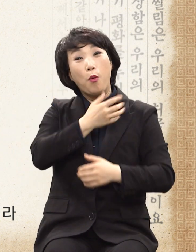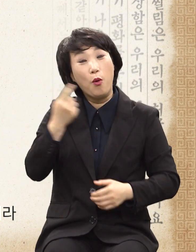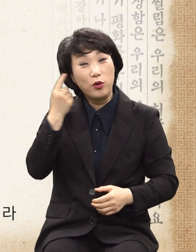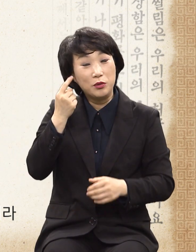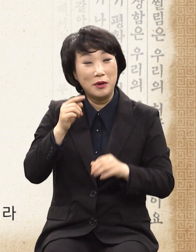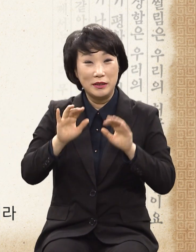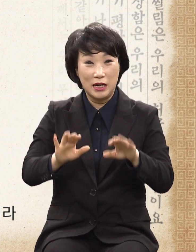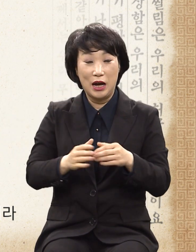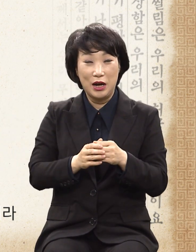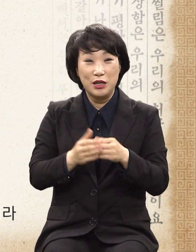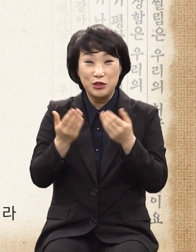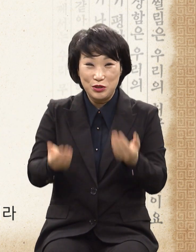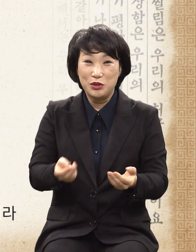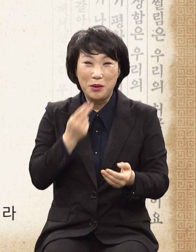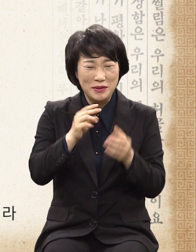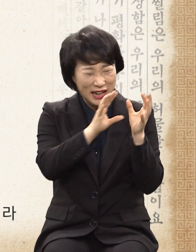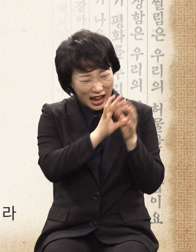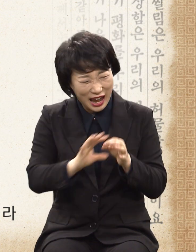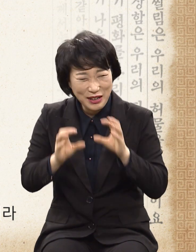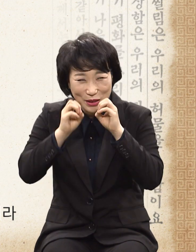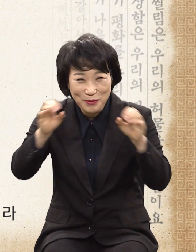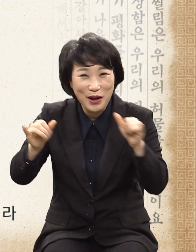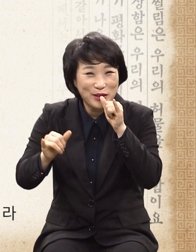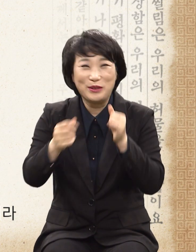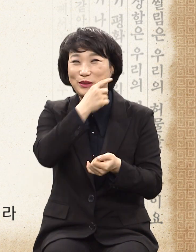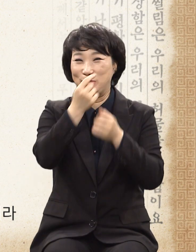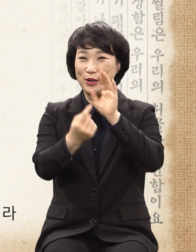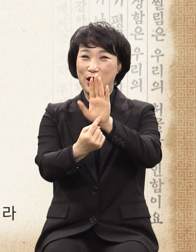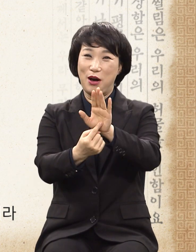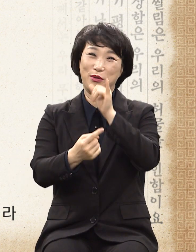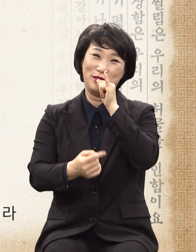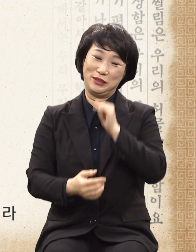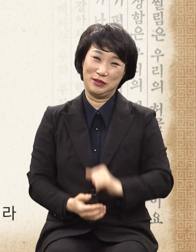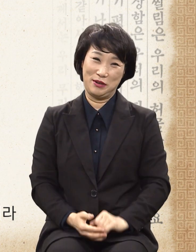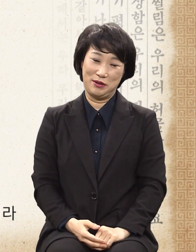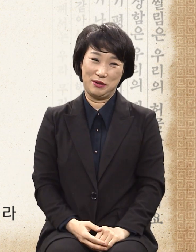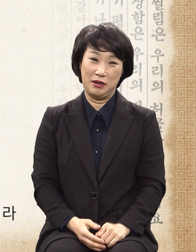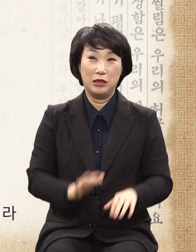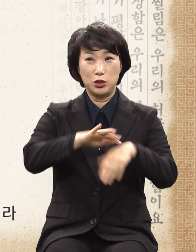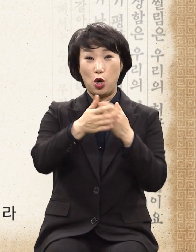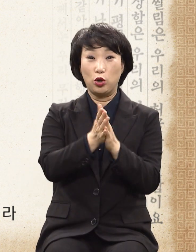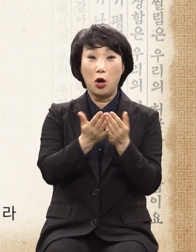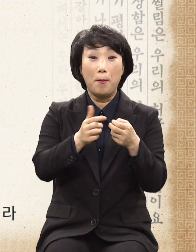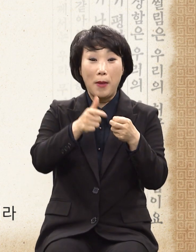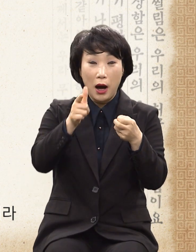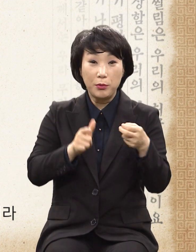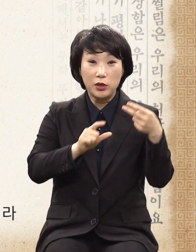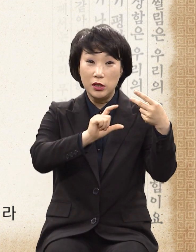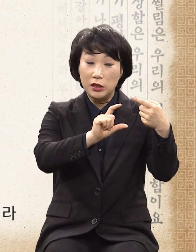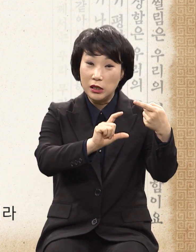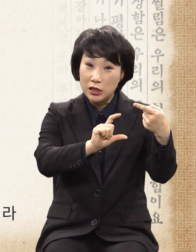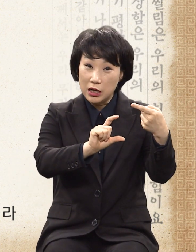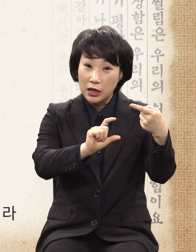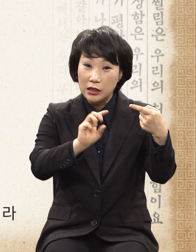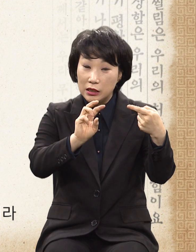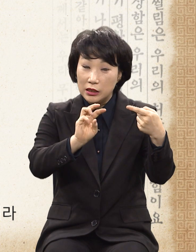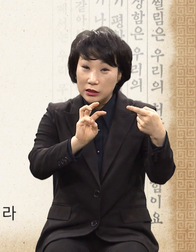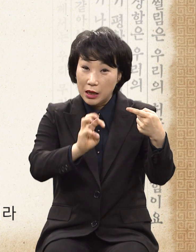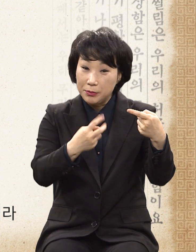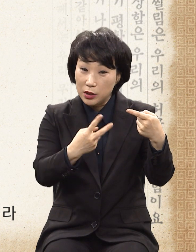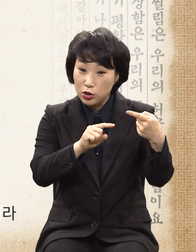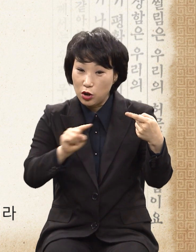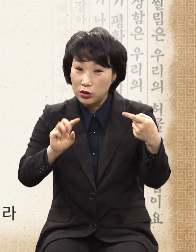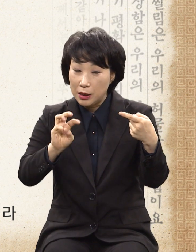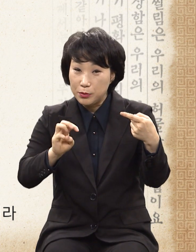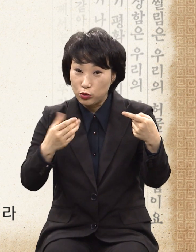복음을 쉼없이 전파하시고 증거하셨습니다. 마가복음 1장 32절로서